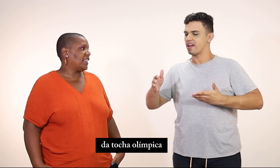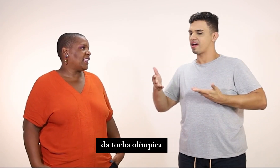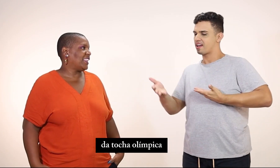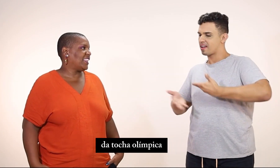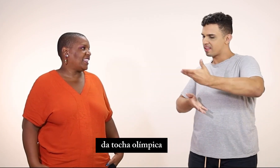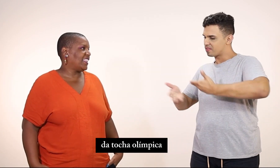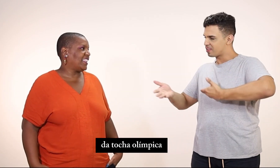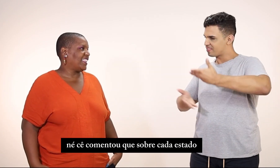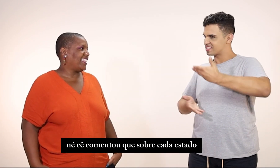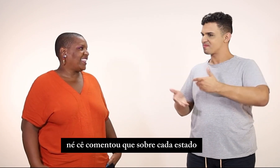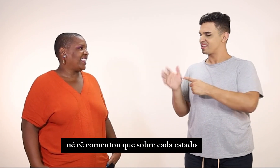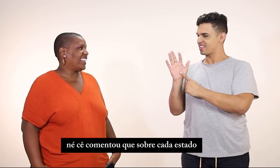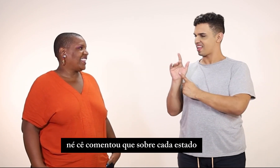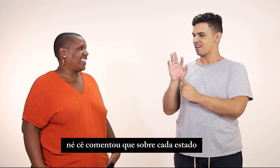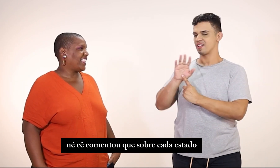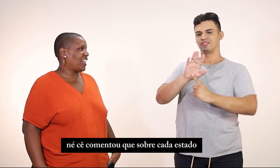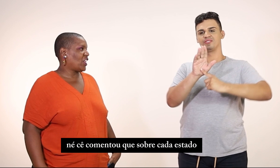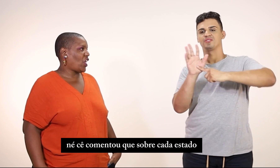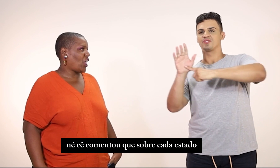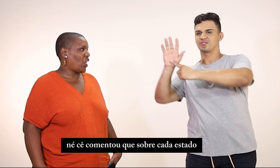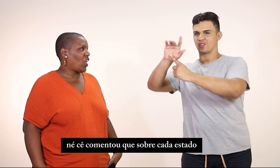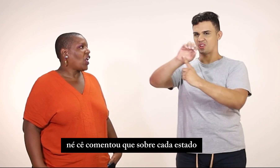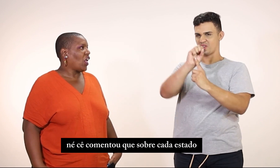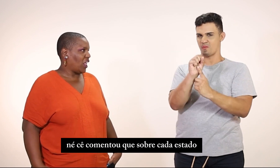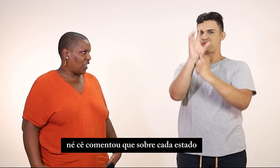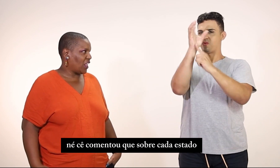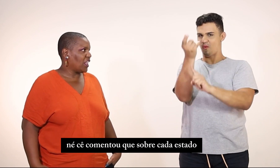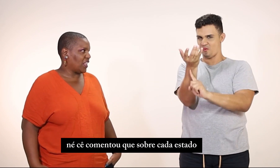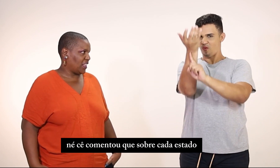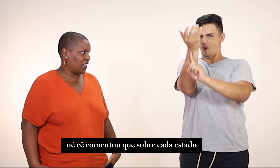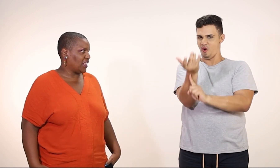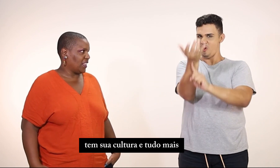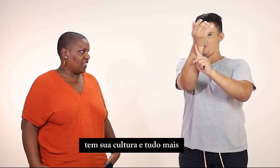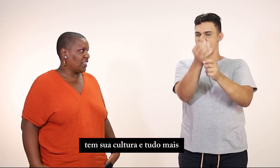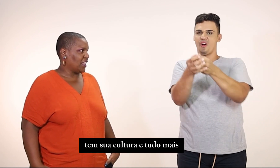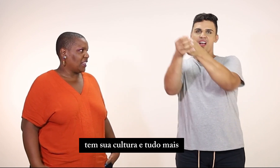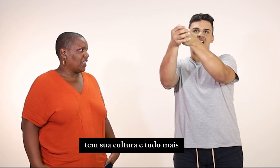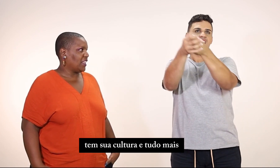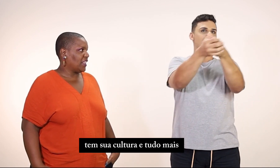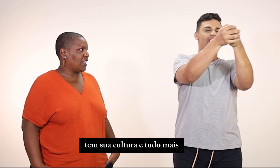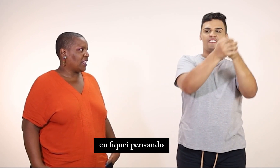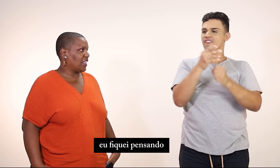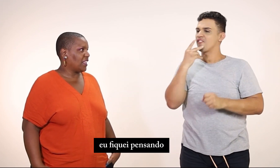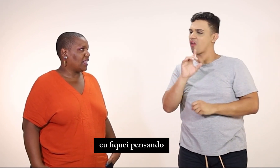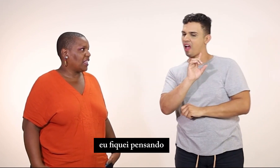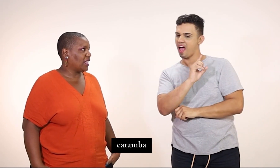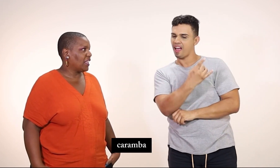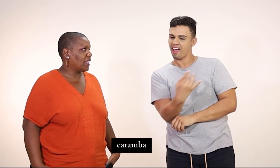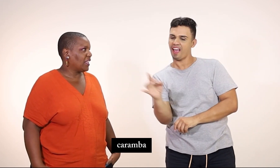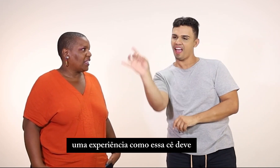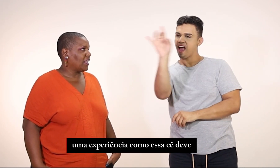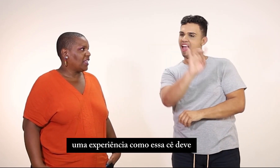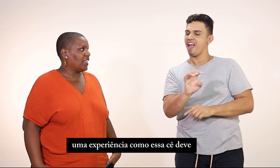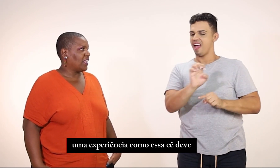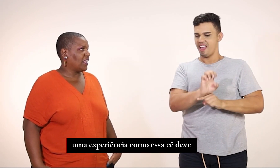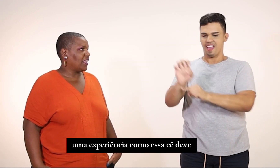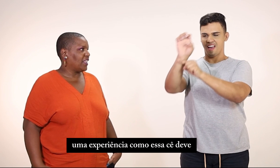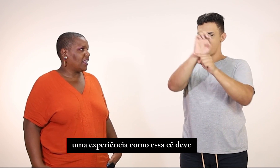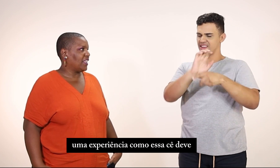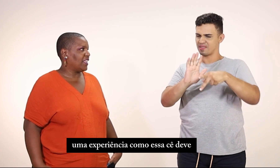tocha olímpica. Né? Você comentou que sobre cada estado ter sua cultura e tudo mais. Eu fiquei pensando, caramba, uma experiência como essa, você